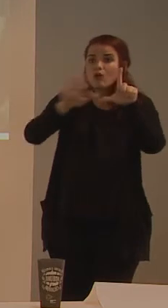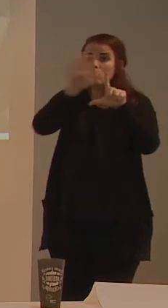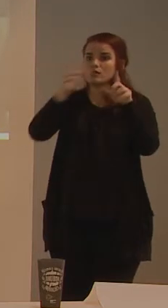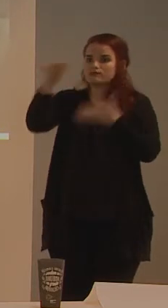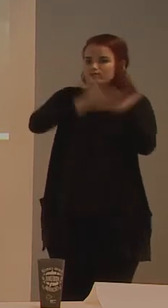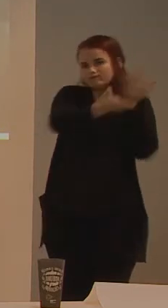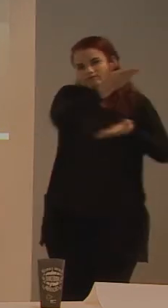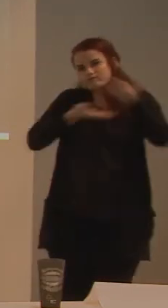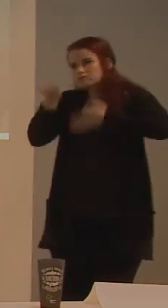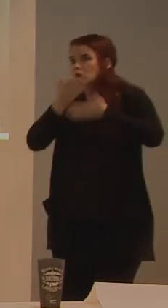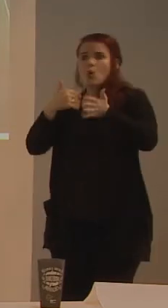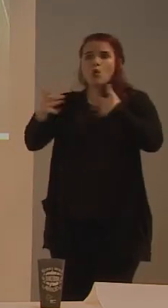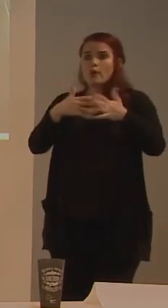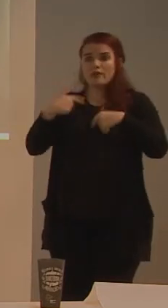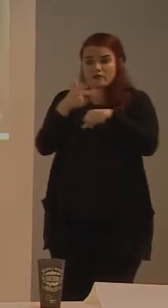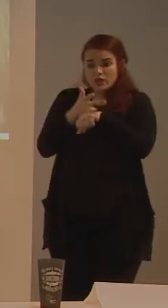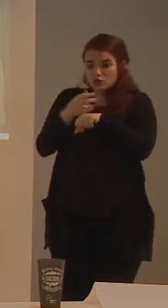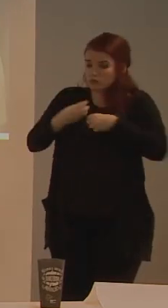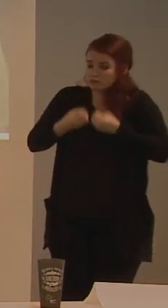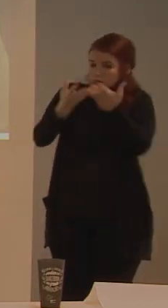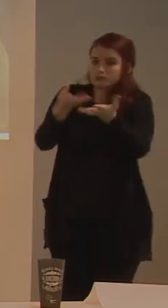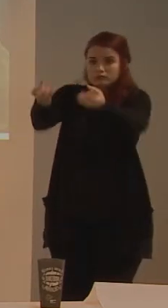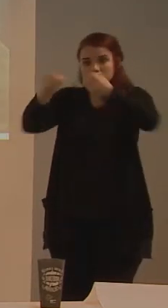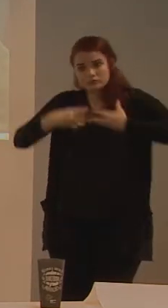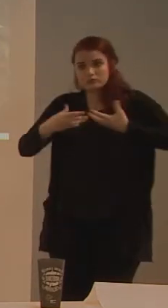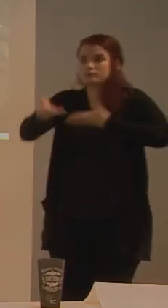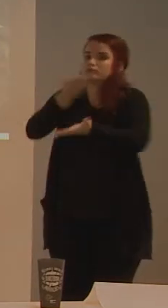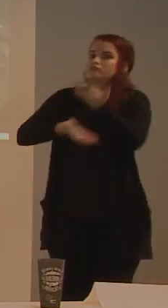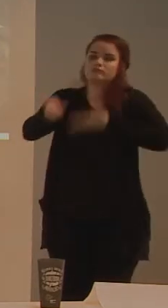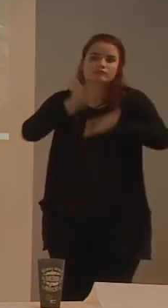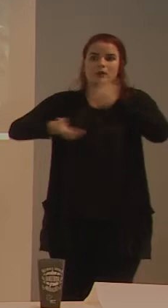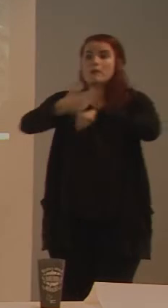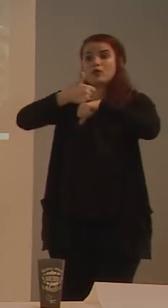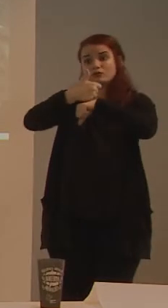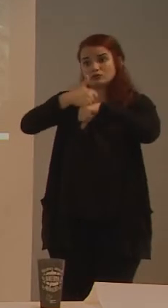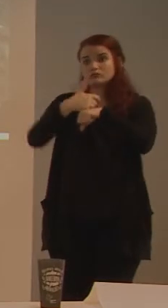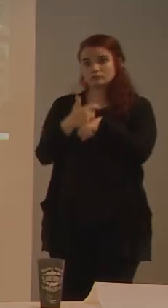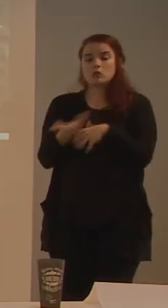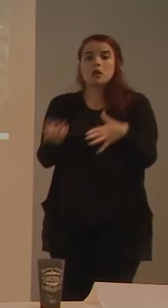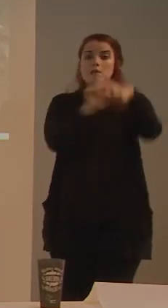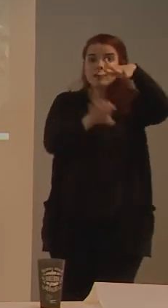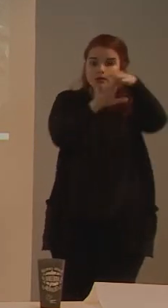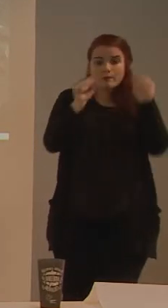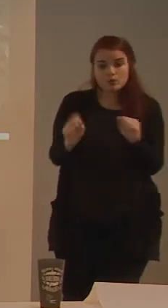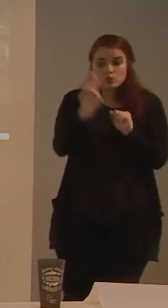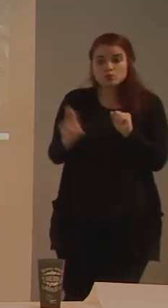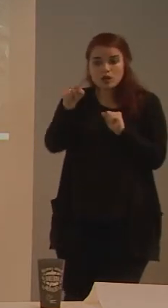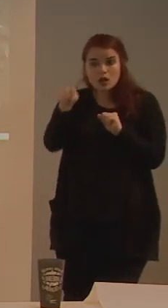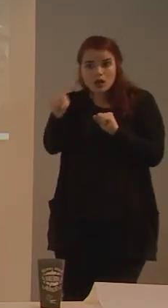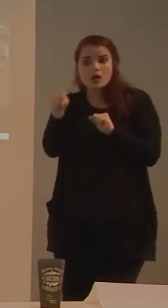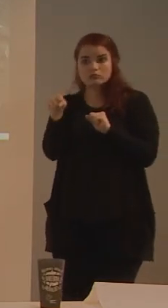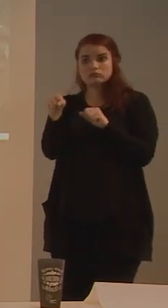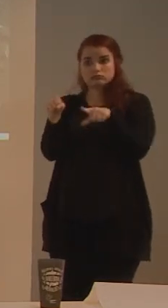Brasil e do mundo vão poder compartilhar as suas produções. As empresas vão poder usufruir de um serviço de staff on